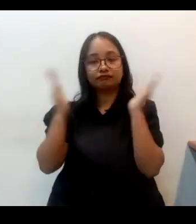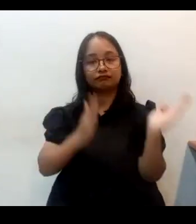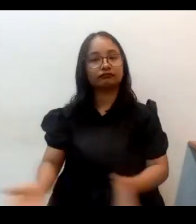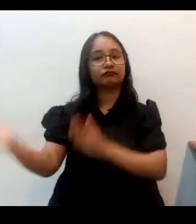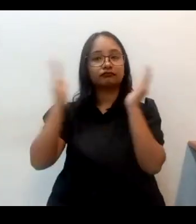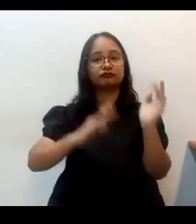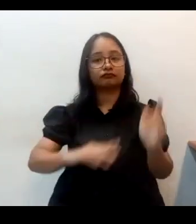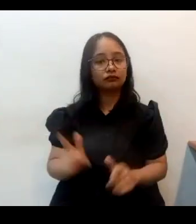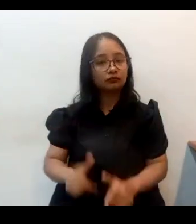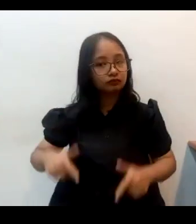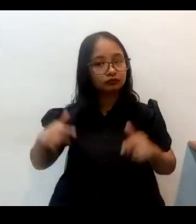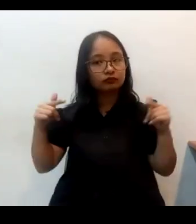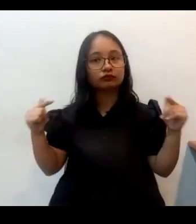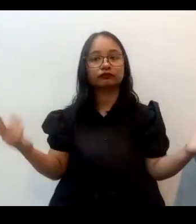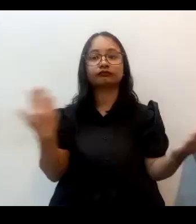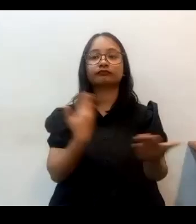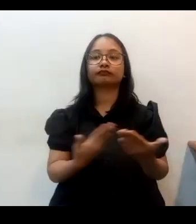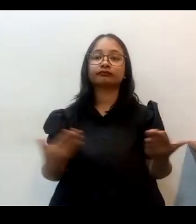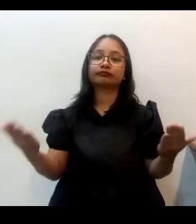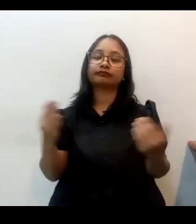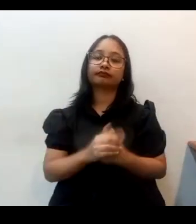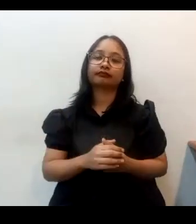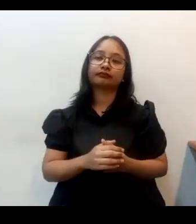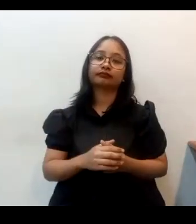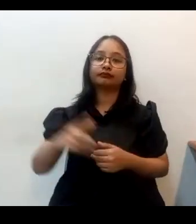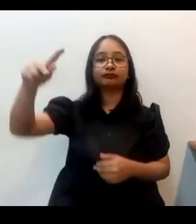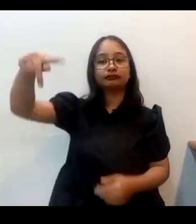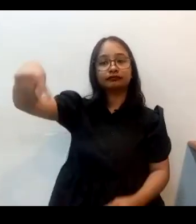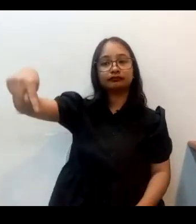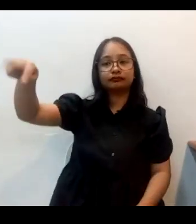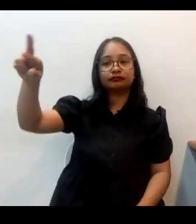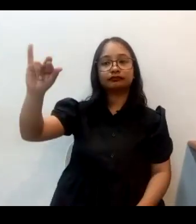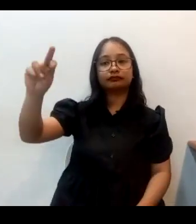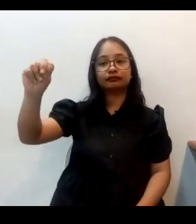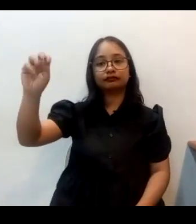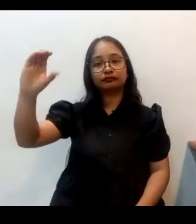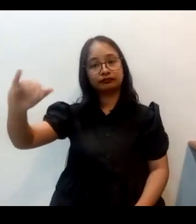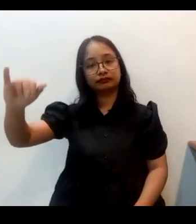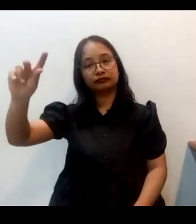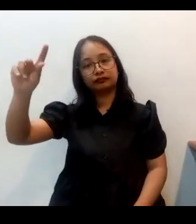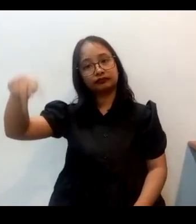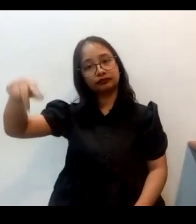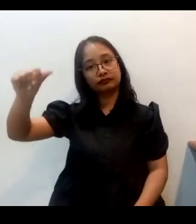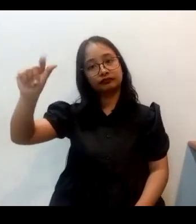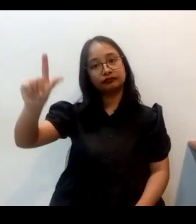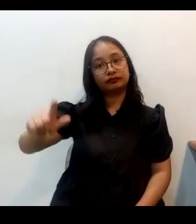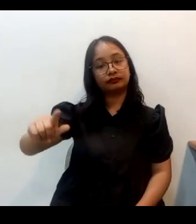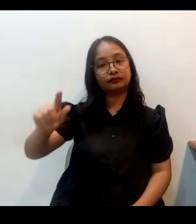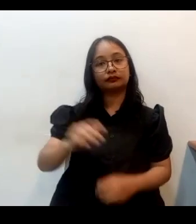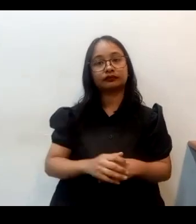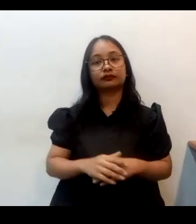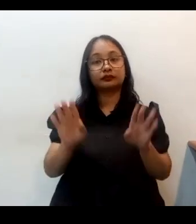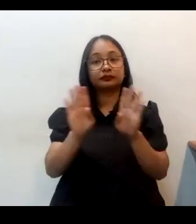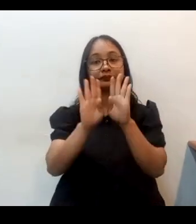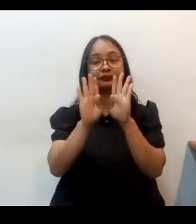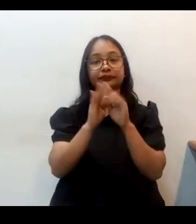mas dakilang bagay. The principal, she was really open-minded. Yung principal po, talagang bukas yung kanyang kaisipan. So she